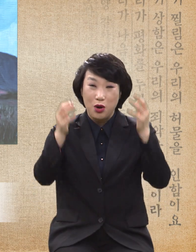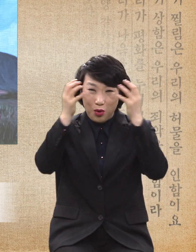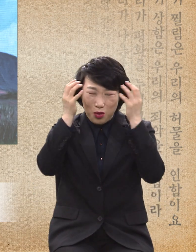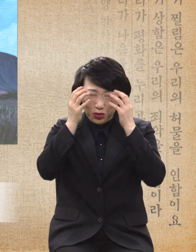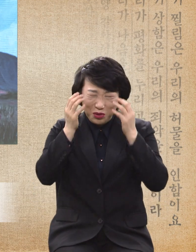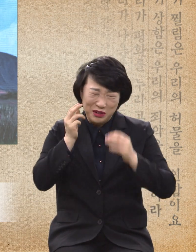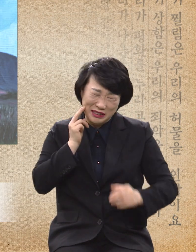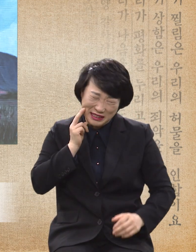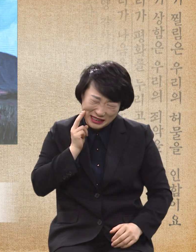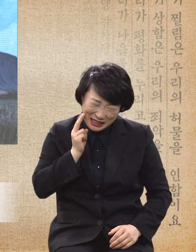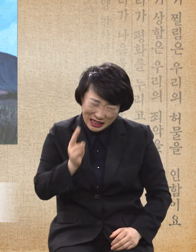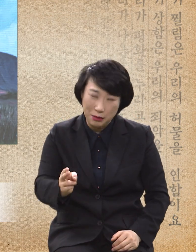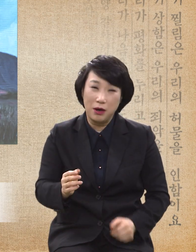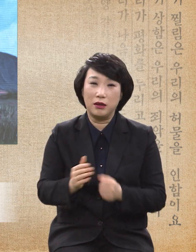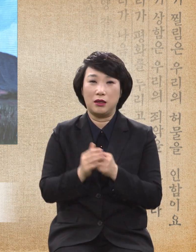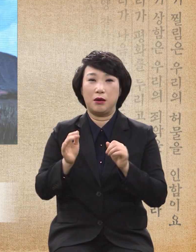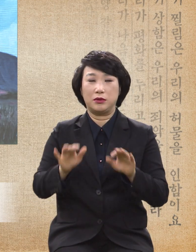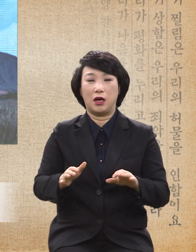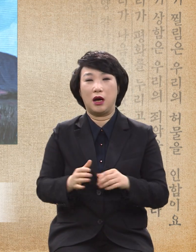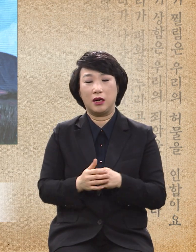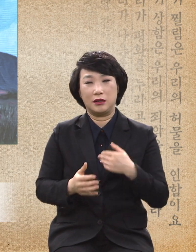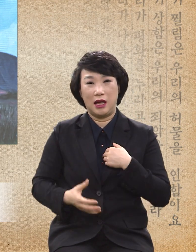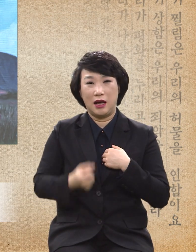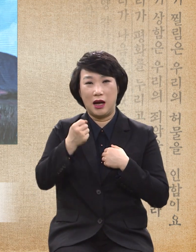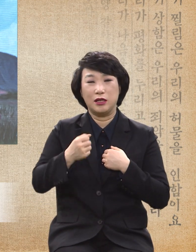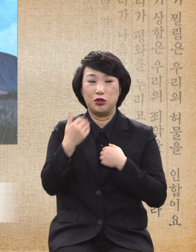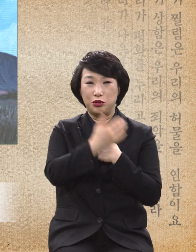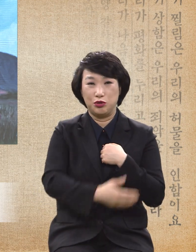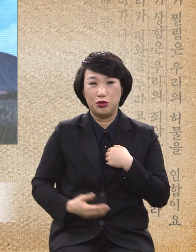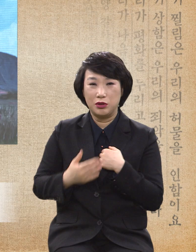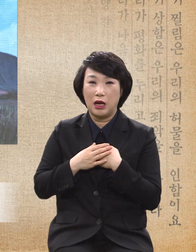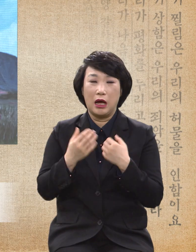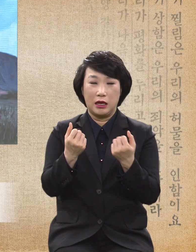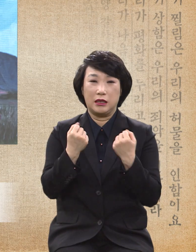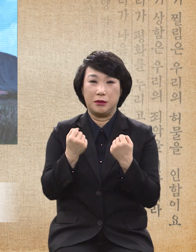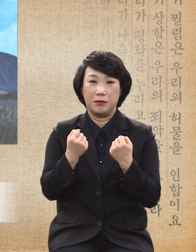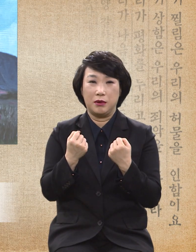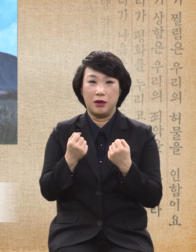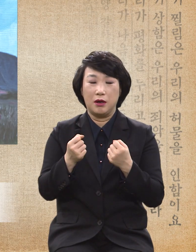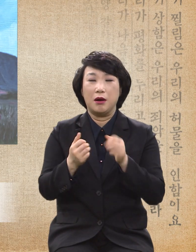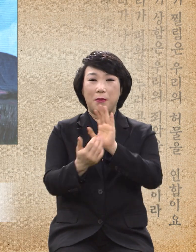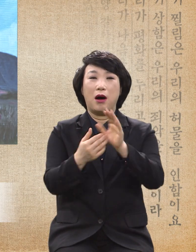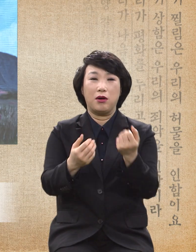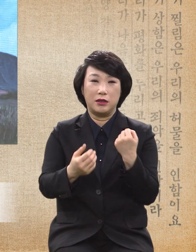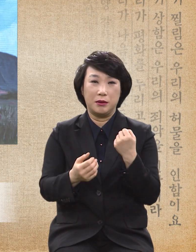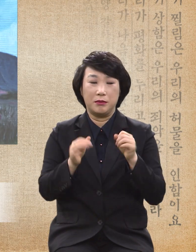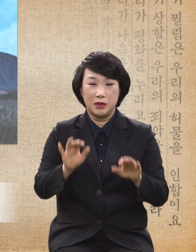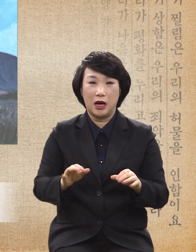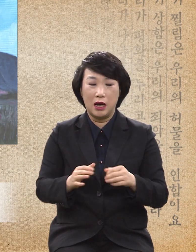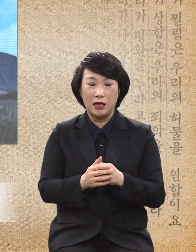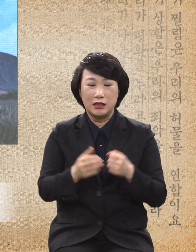고통이 얼마나 심하면 내가 가진 육체의 이 색깔의 면역성과